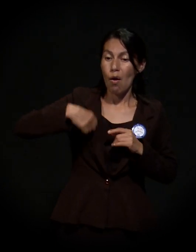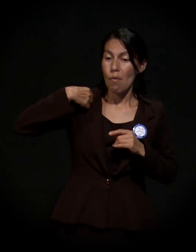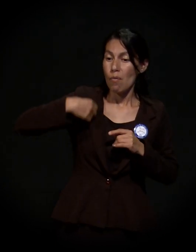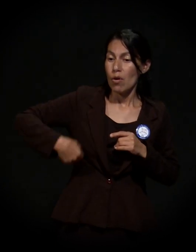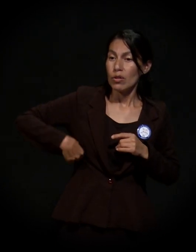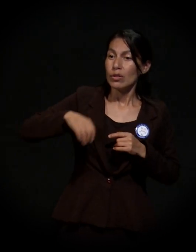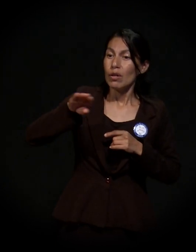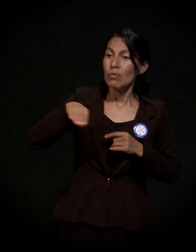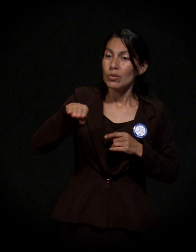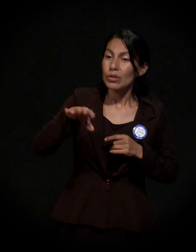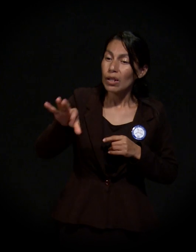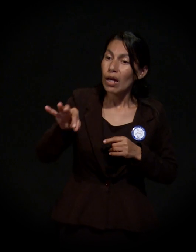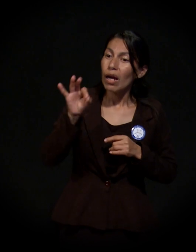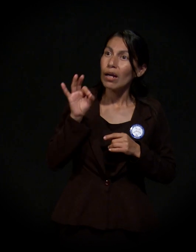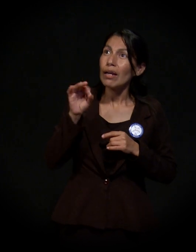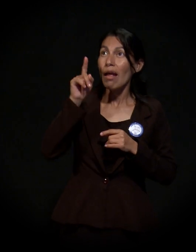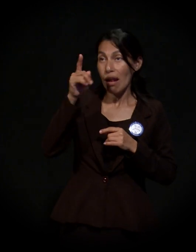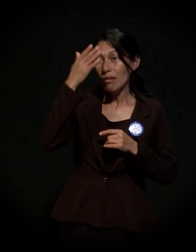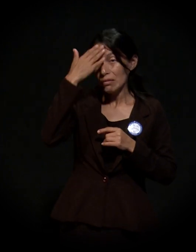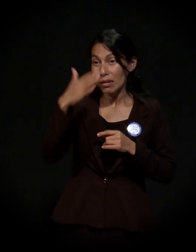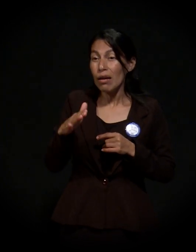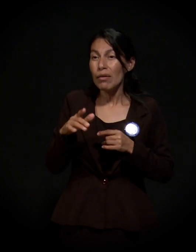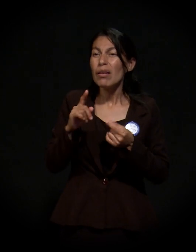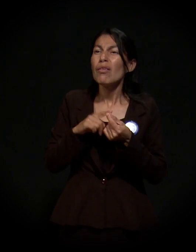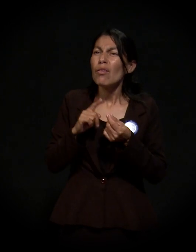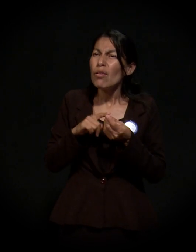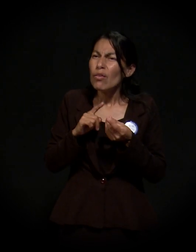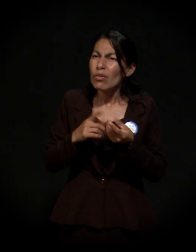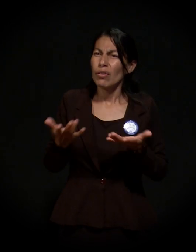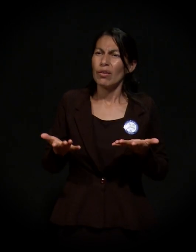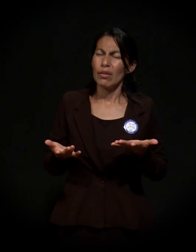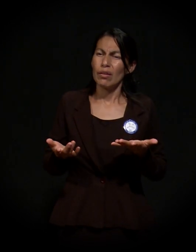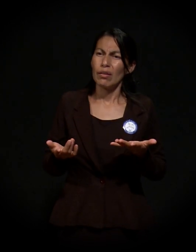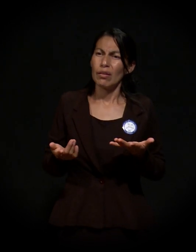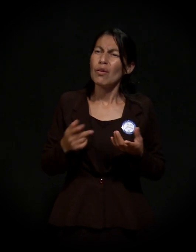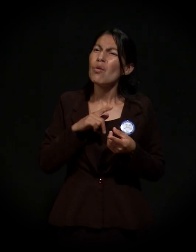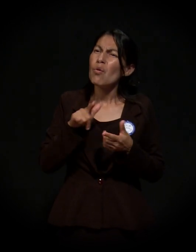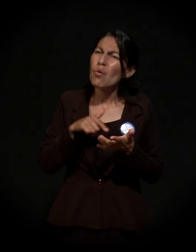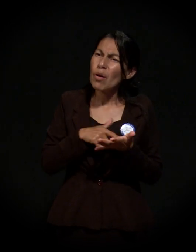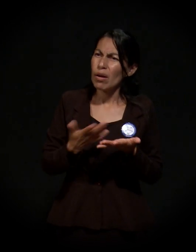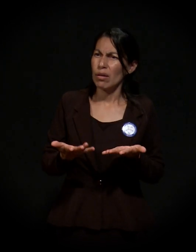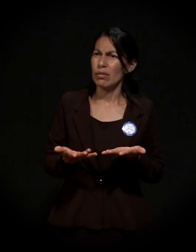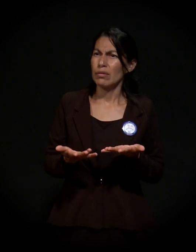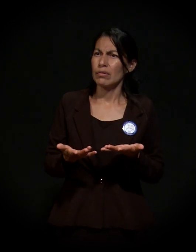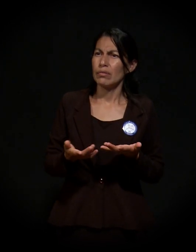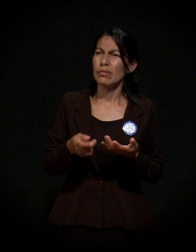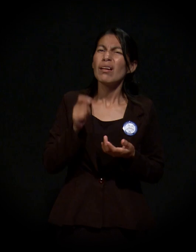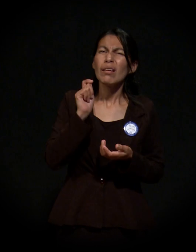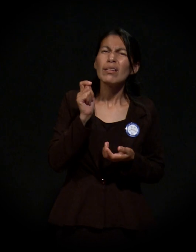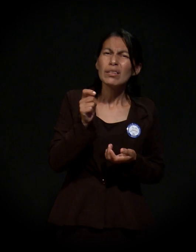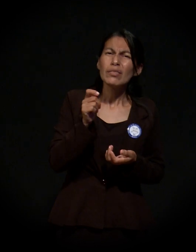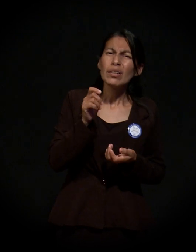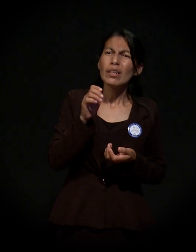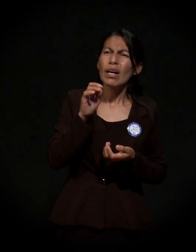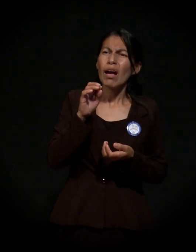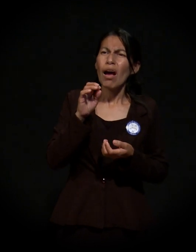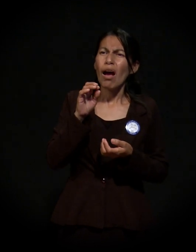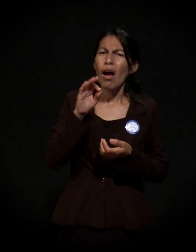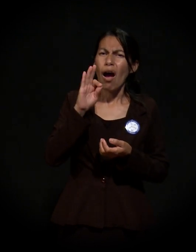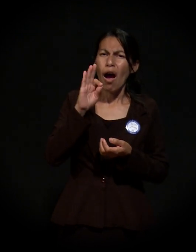Aurora, Él sabe dónde está. ¿podrías decirnos brevemente qué es un fondo de